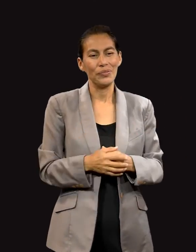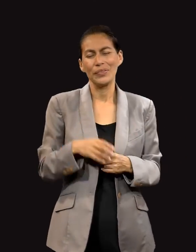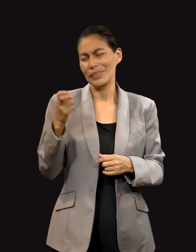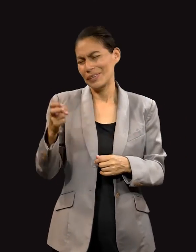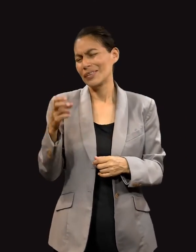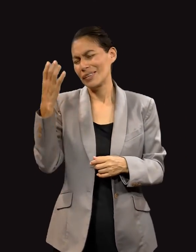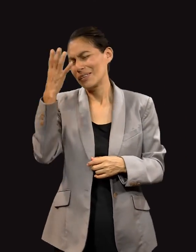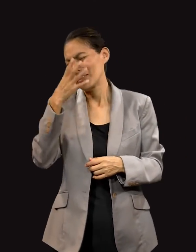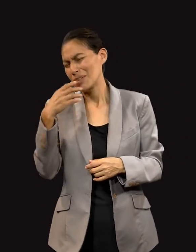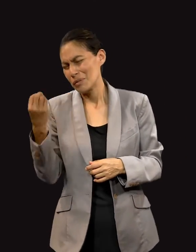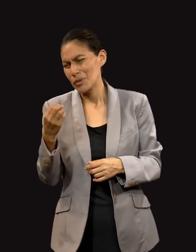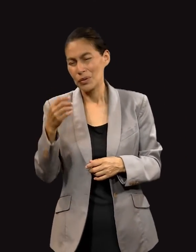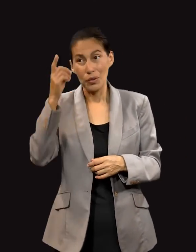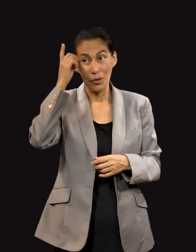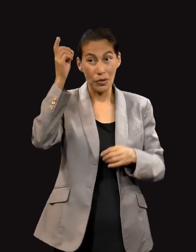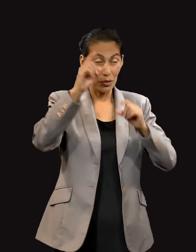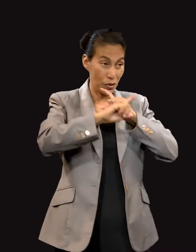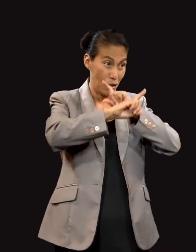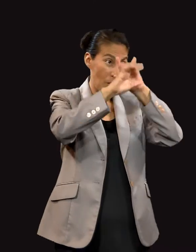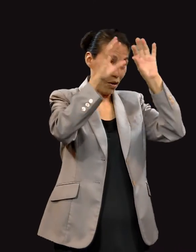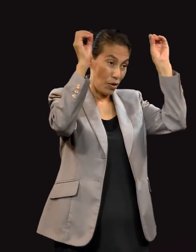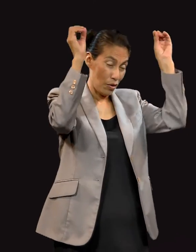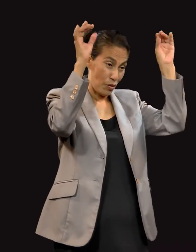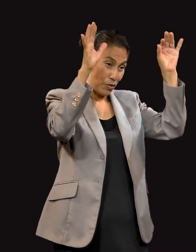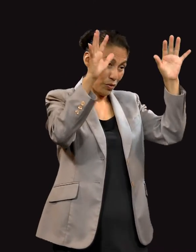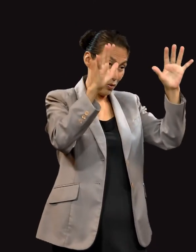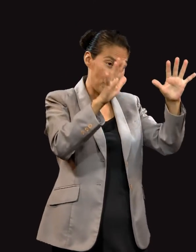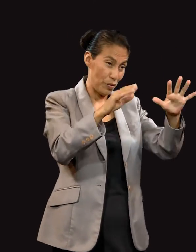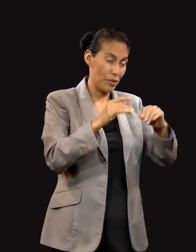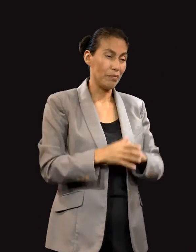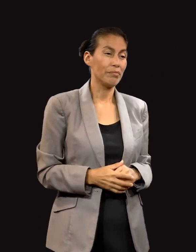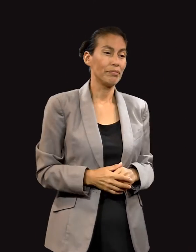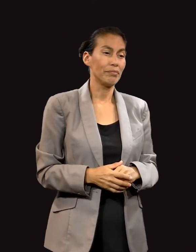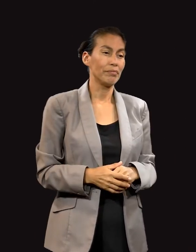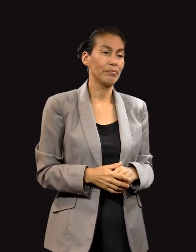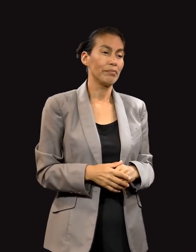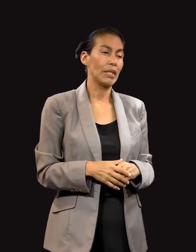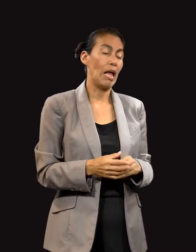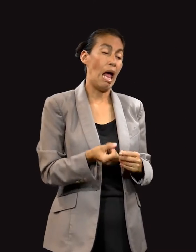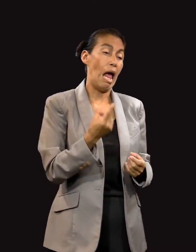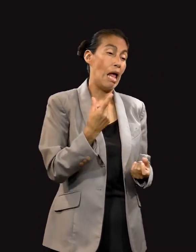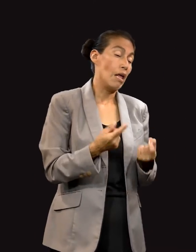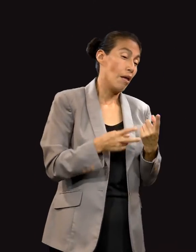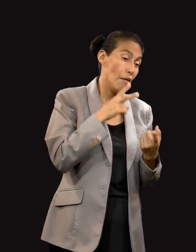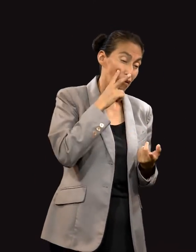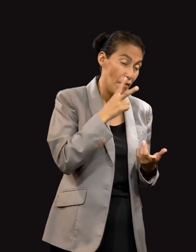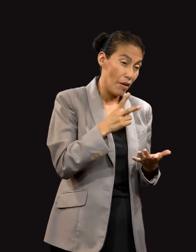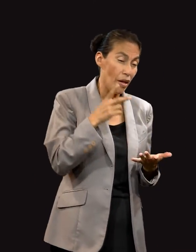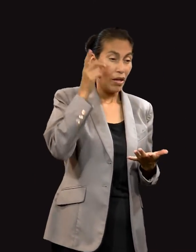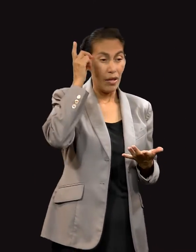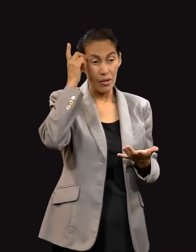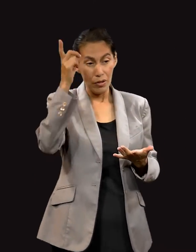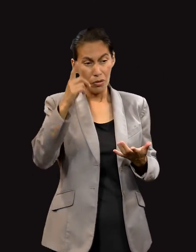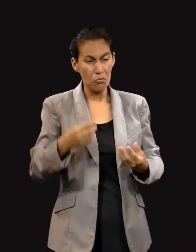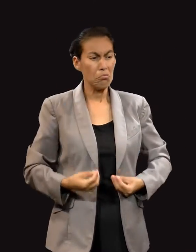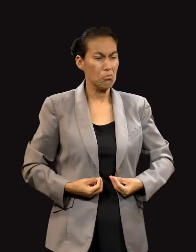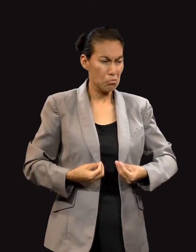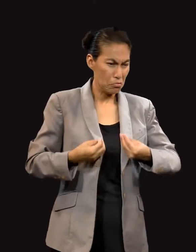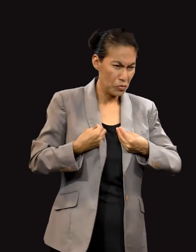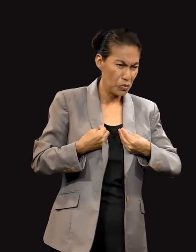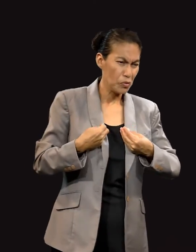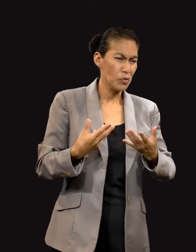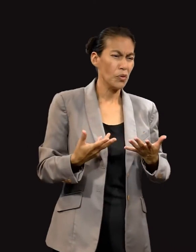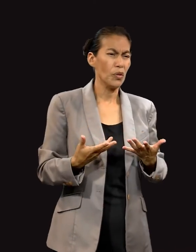súbditos. Y es hermoso. Entonces Dios manifiesta su gloria allí en medio. Cuando una gente ve que Dios está vivo